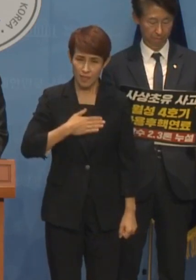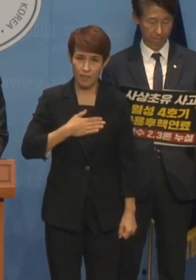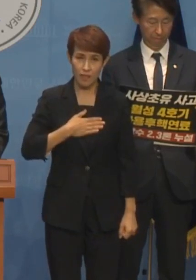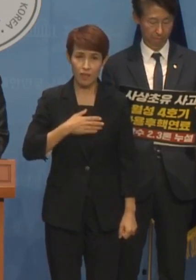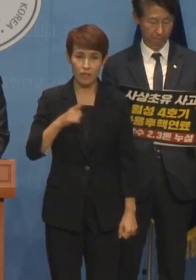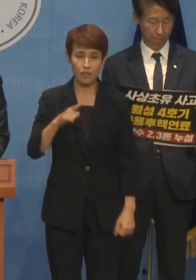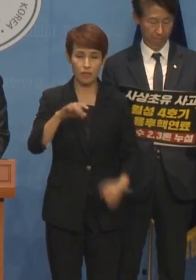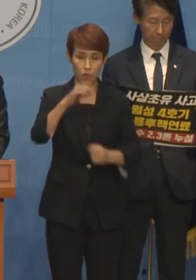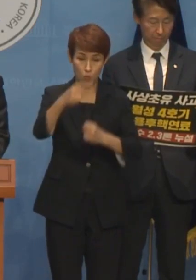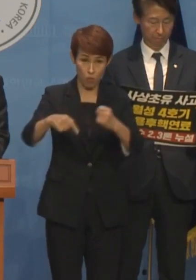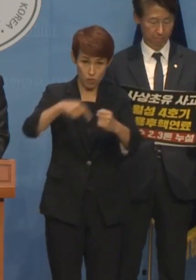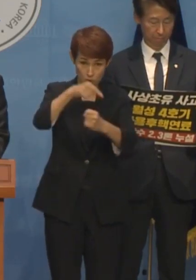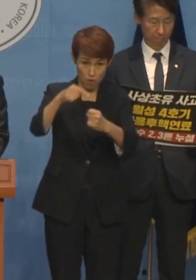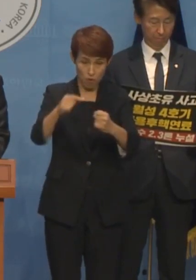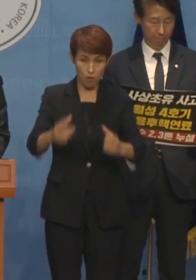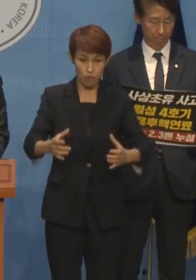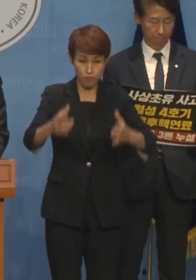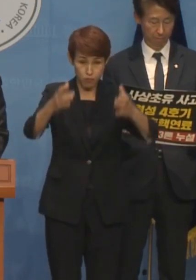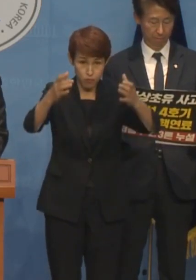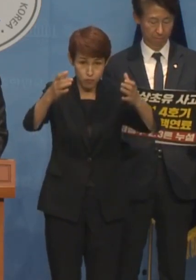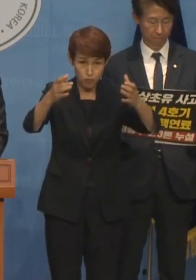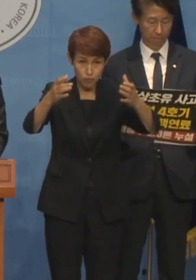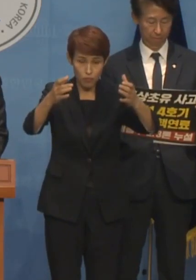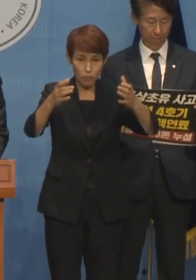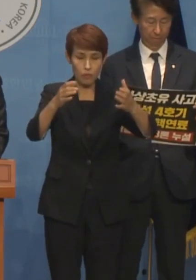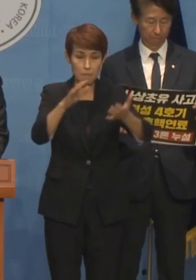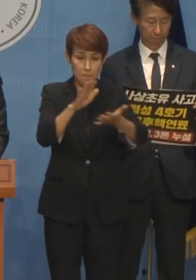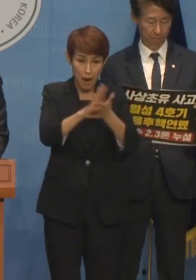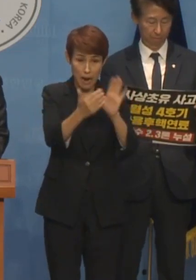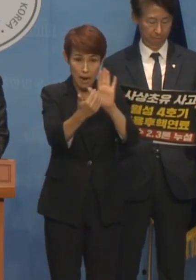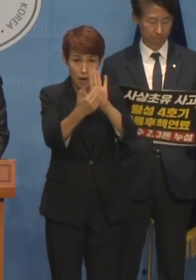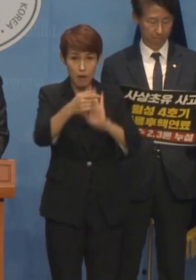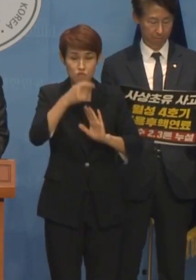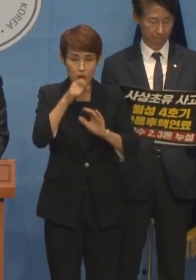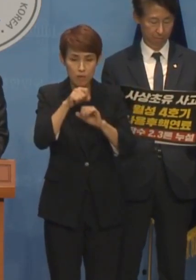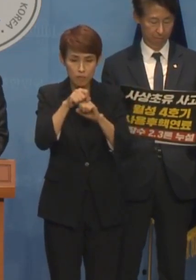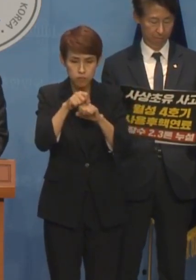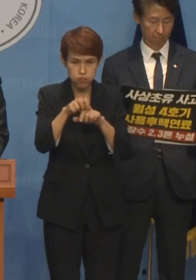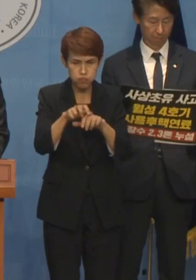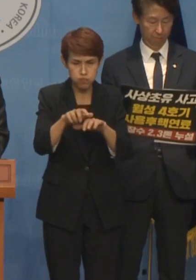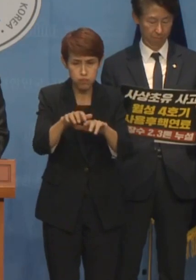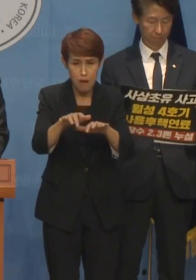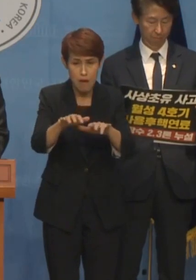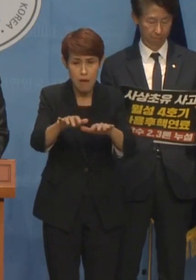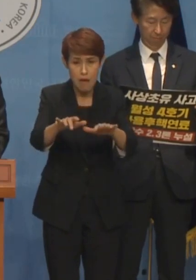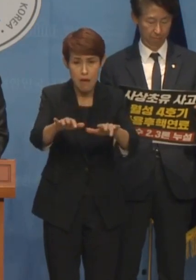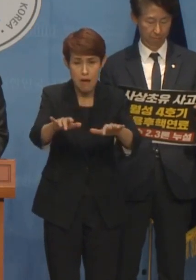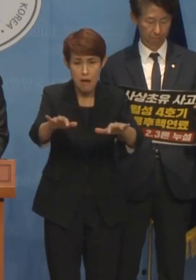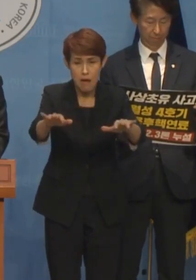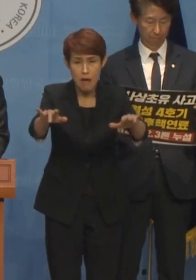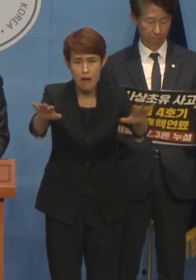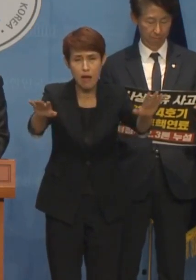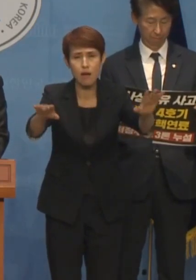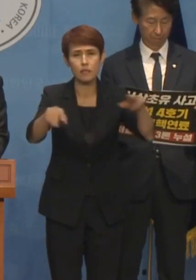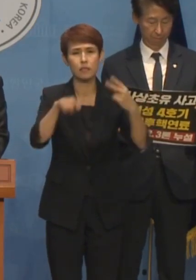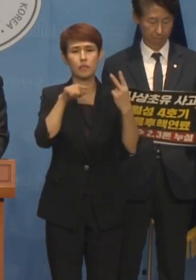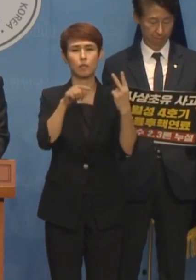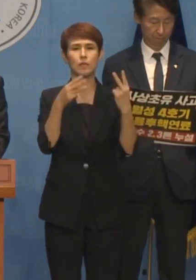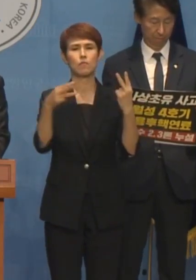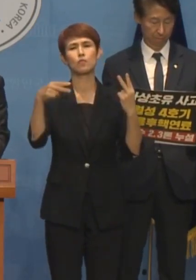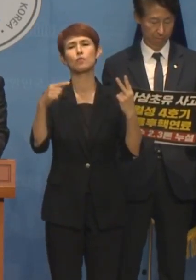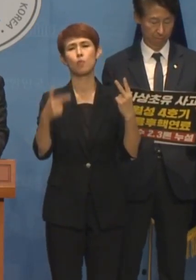월성원전 4호기에서 저장수가 누출돼서 해양으로 2.3톤이 누설되는 사고가